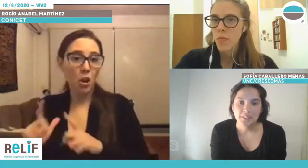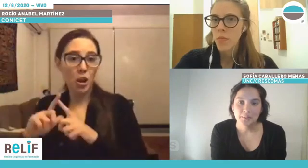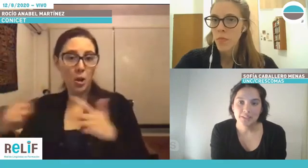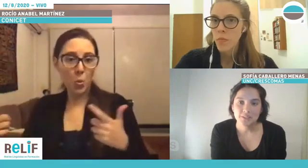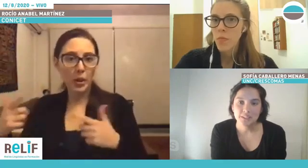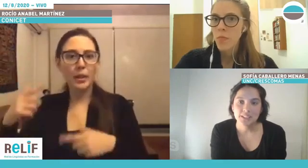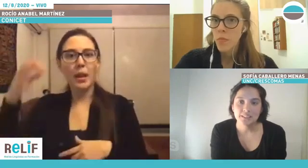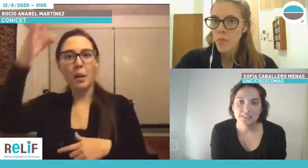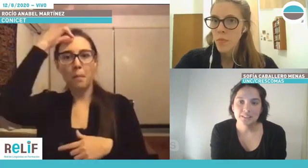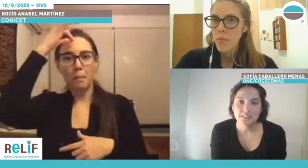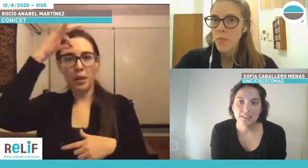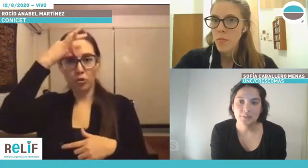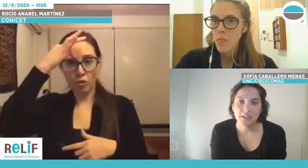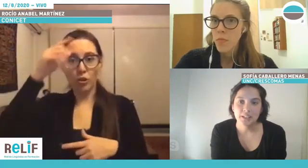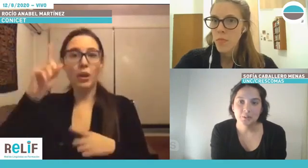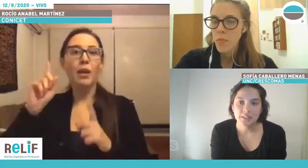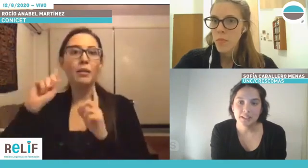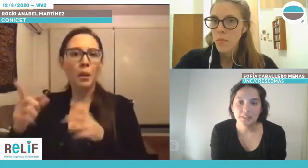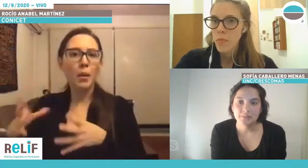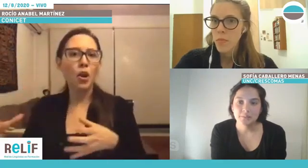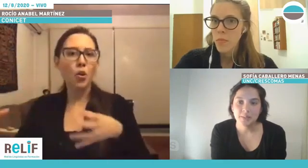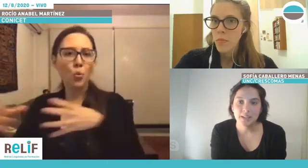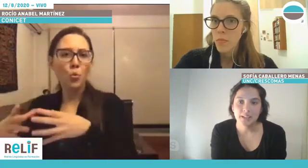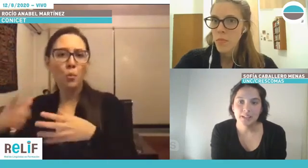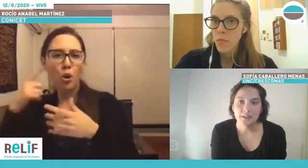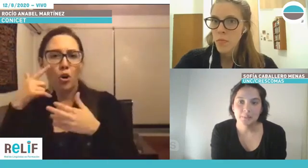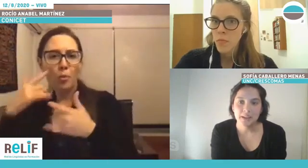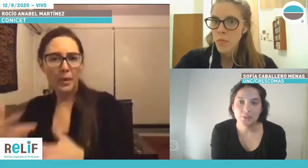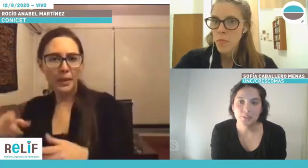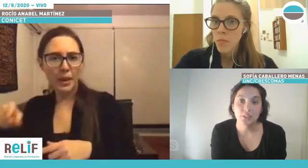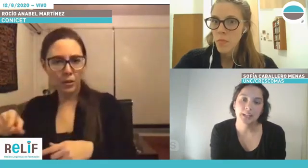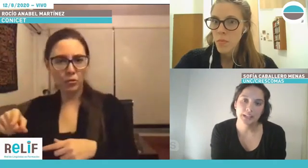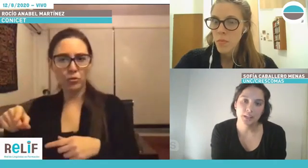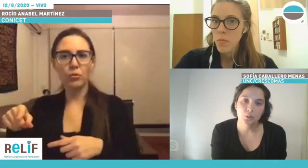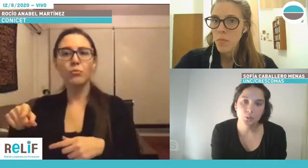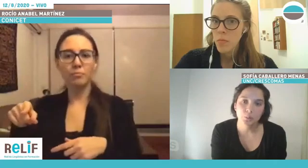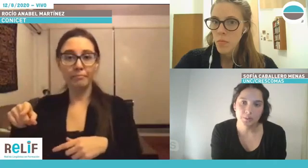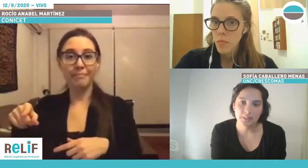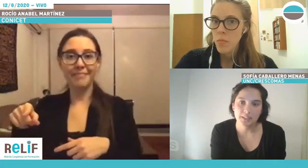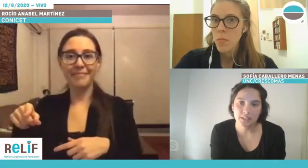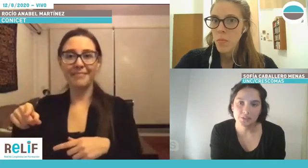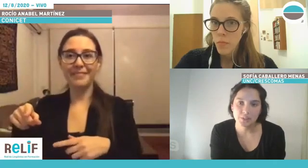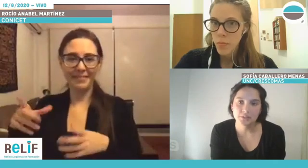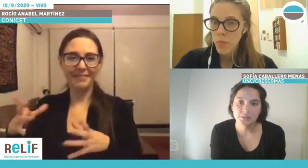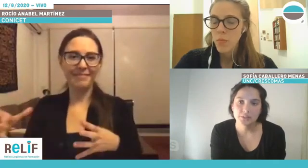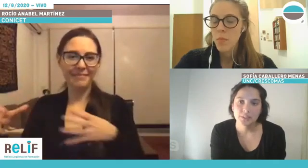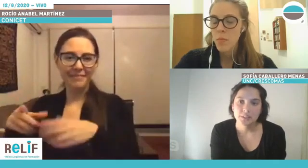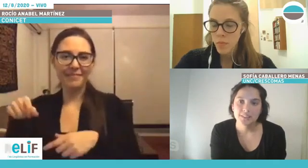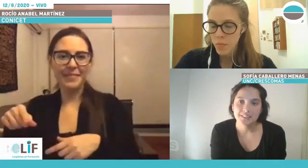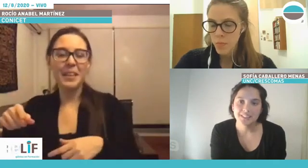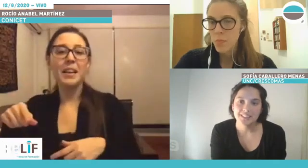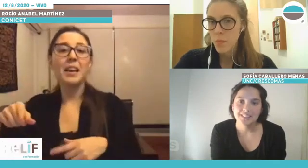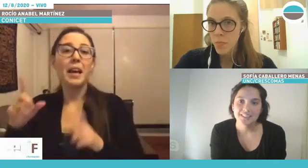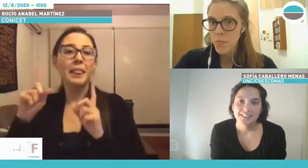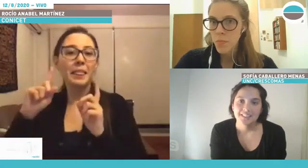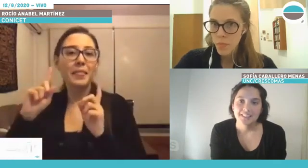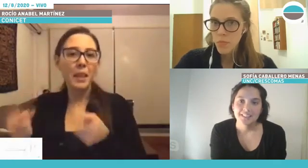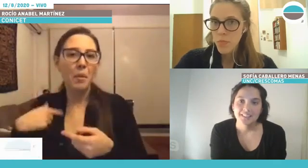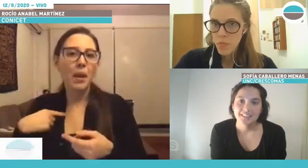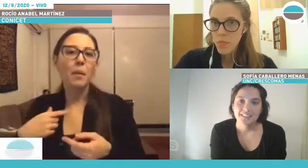¿Quién fue esta persona? Es una lingüista masónica, en realidad con un grupo de investigación,